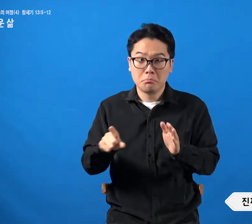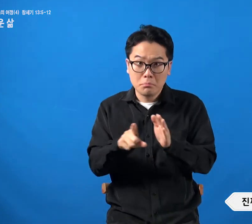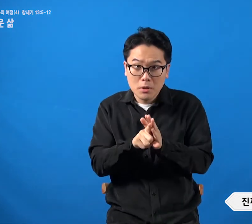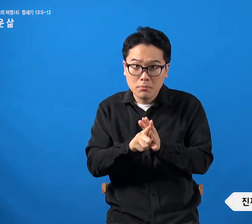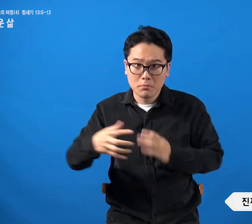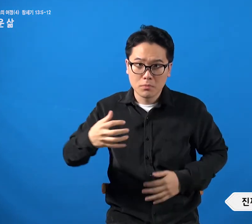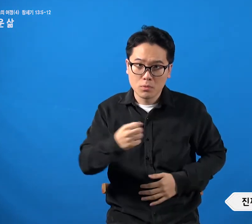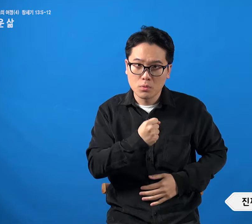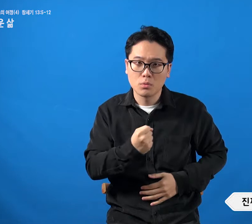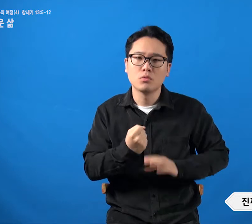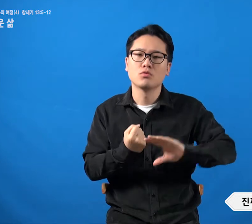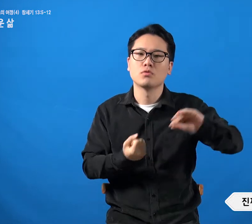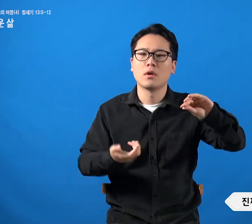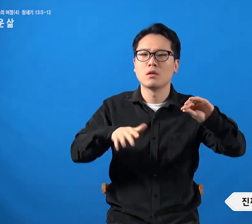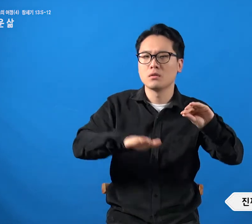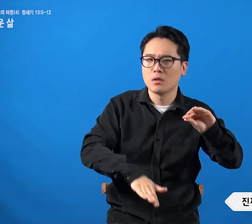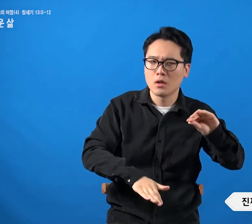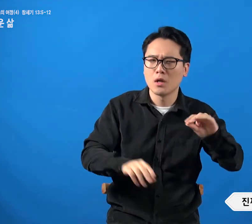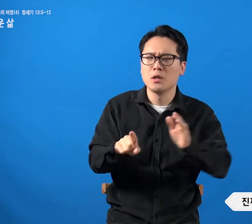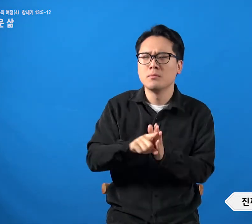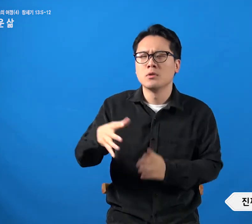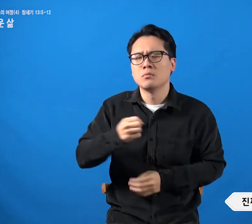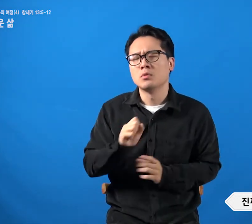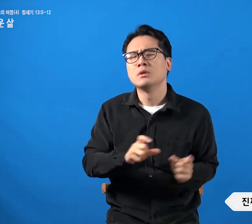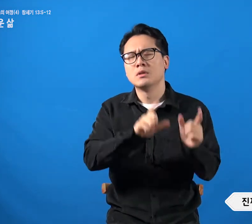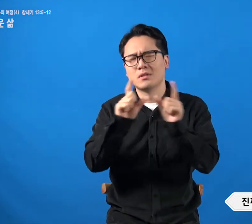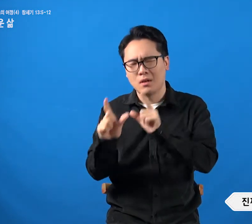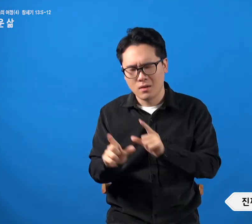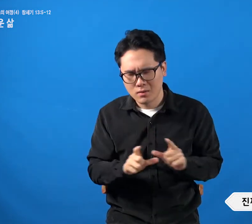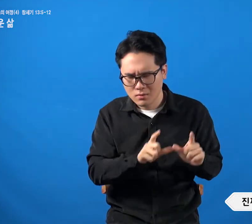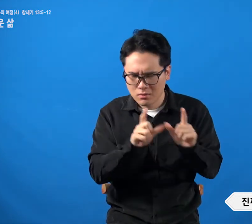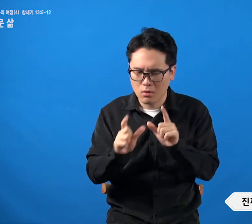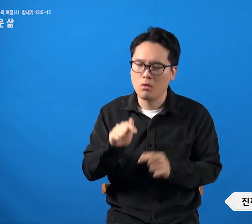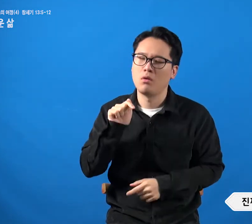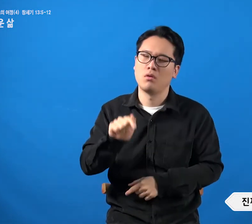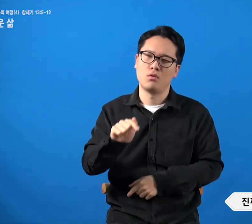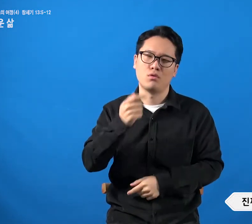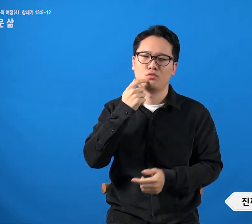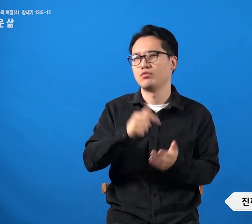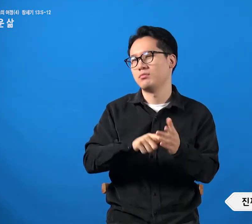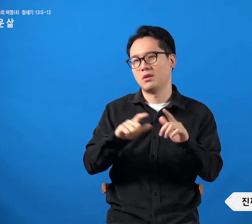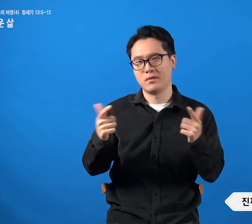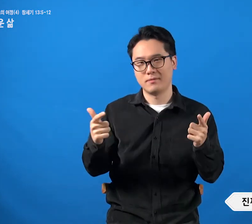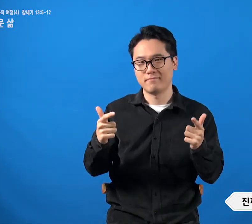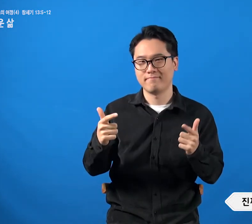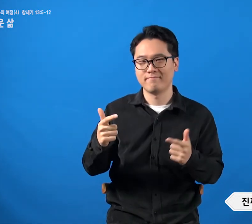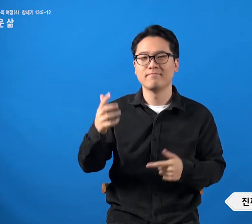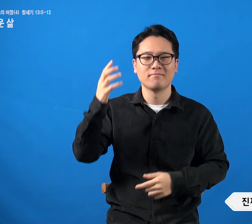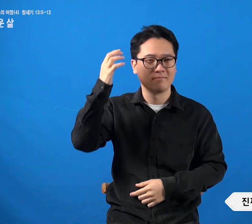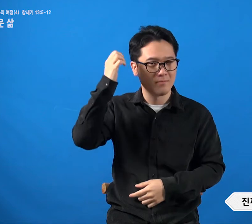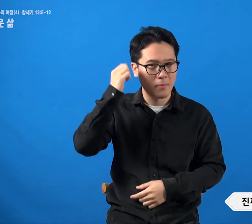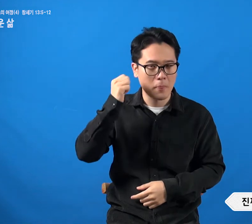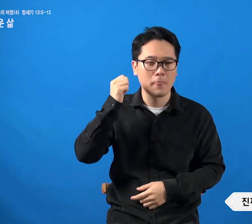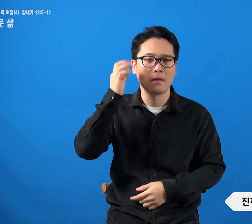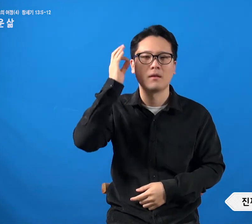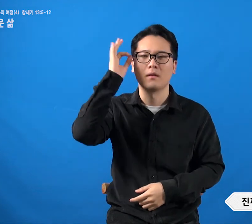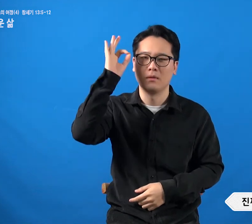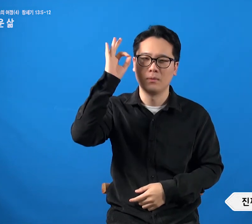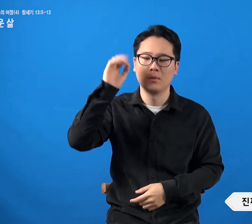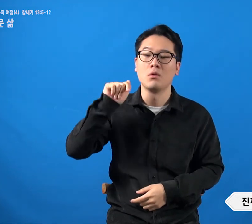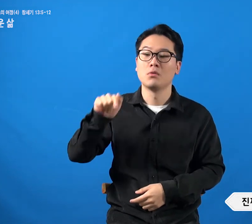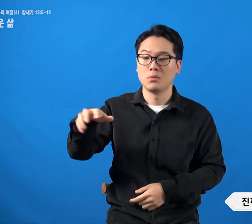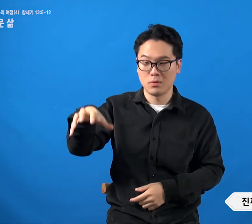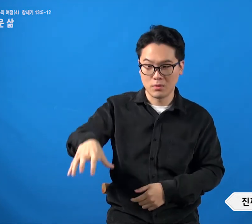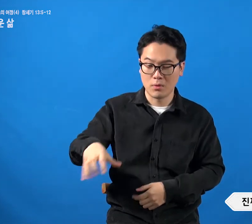산다는 것이 결코 녹록지 않다는 사실을 그는 깊이 경험하고 그 애굽 땅을 통해서 새롭게